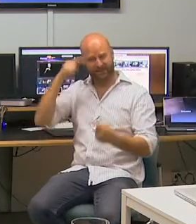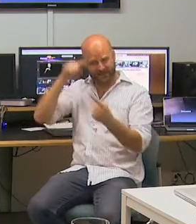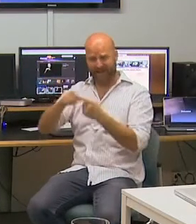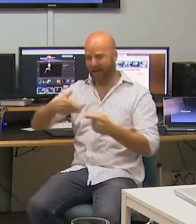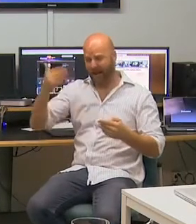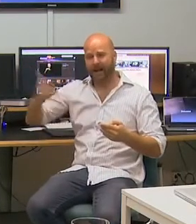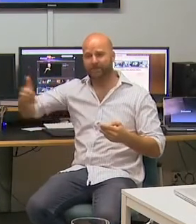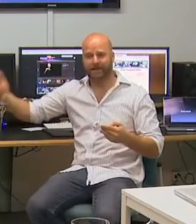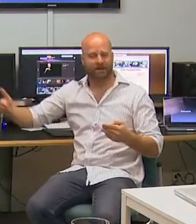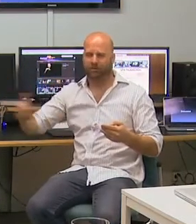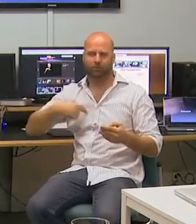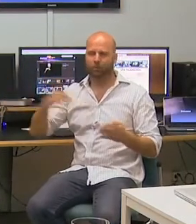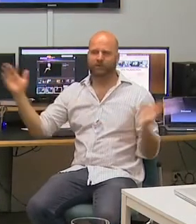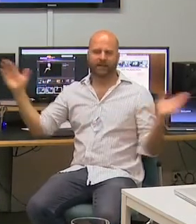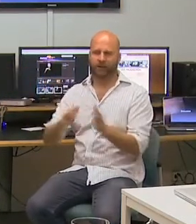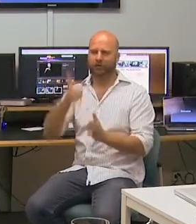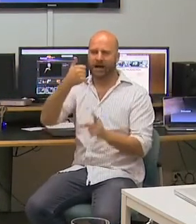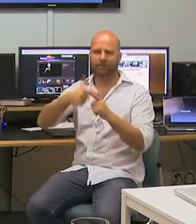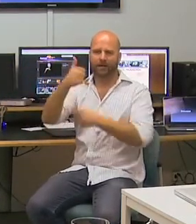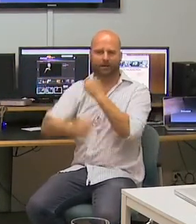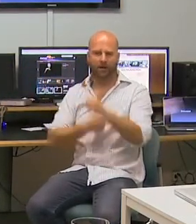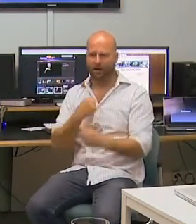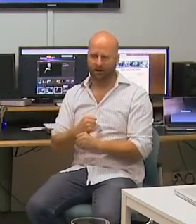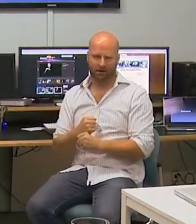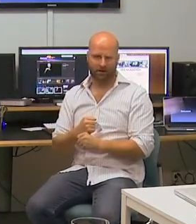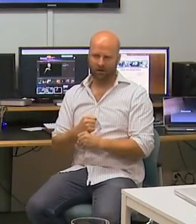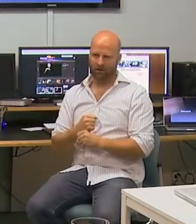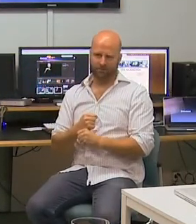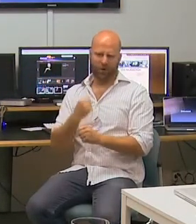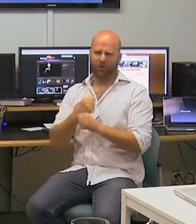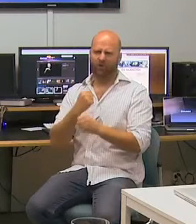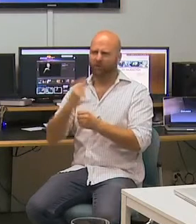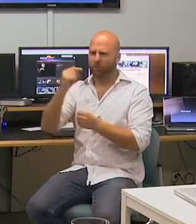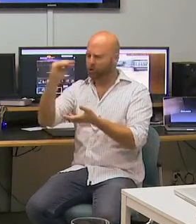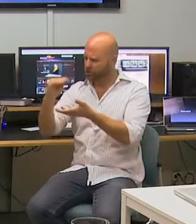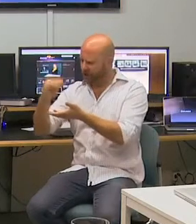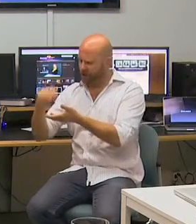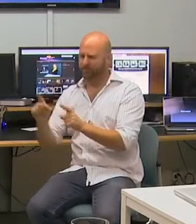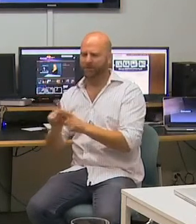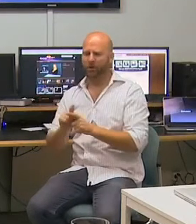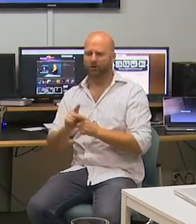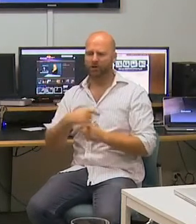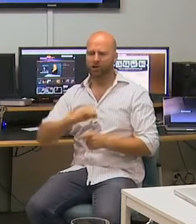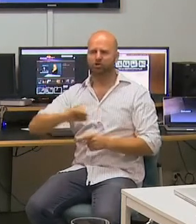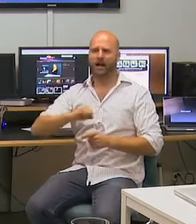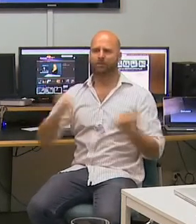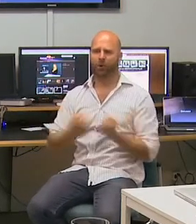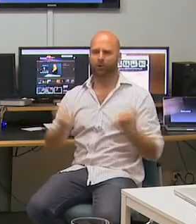sehr zeitintensiv, oder? Und das könnten wir nicht mehr regelmäßig machen. Leider. Oft müssen wir durch das